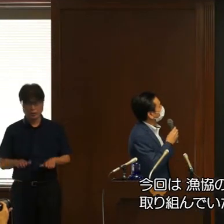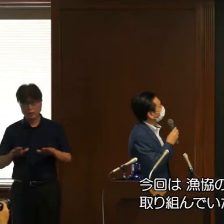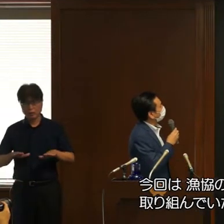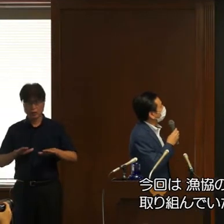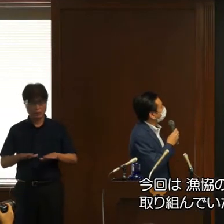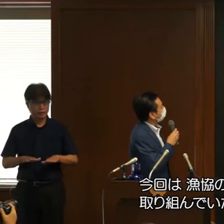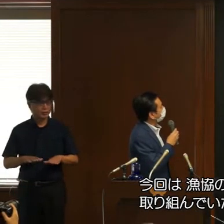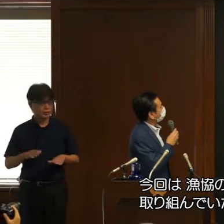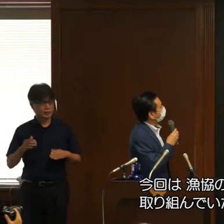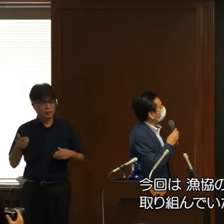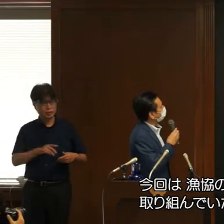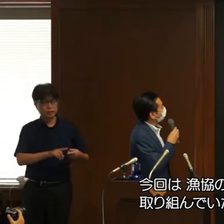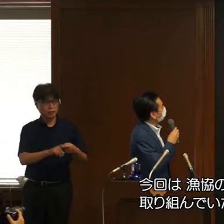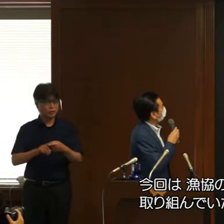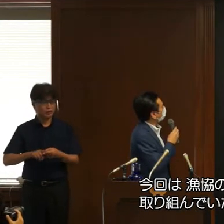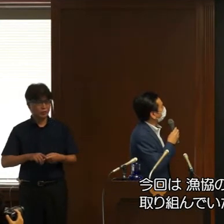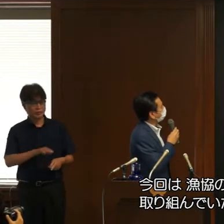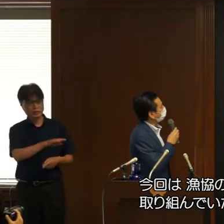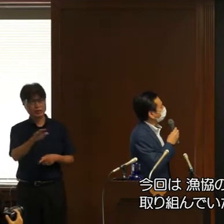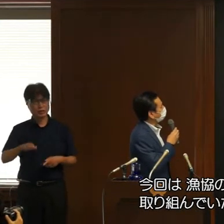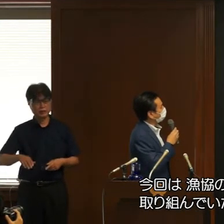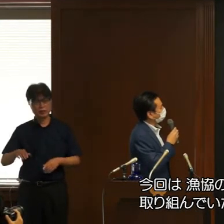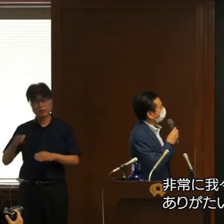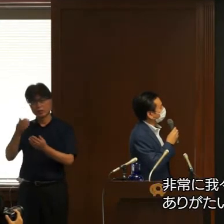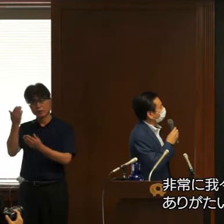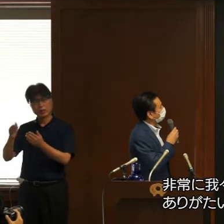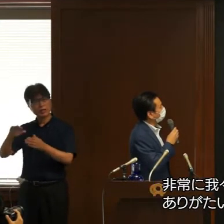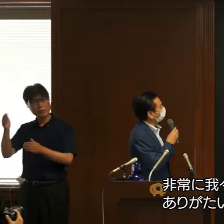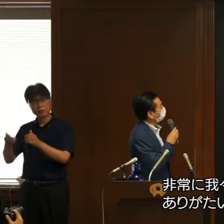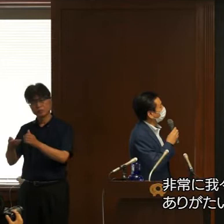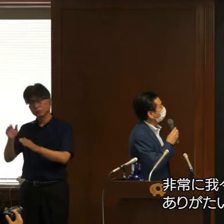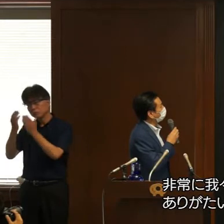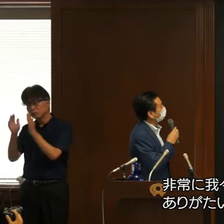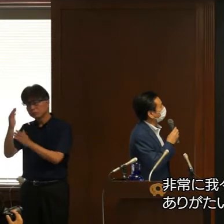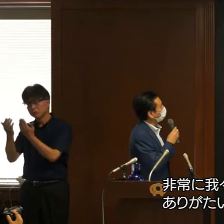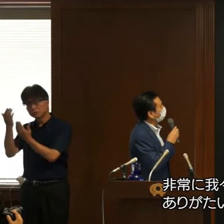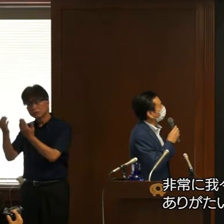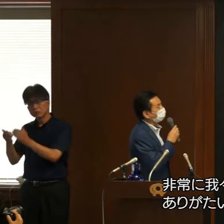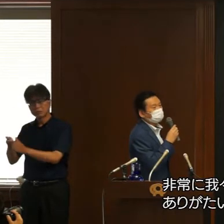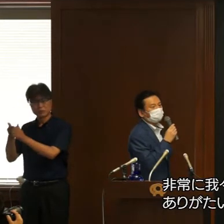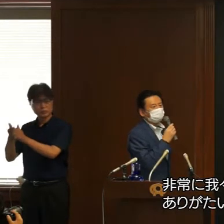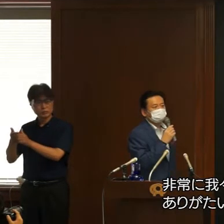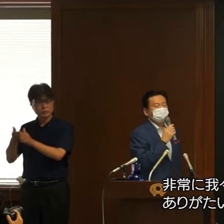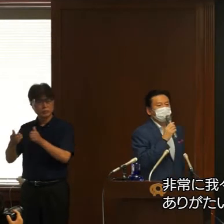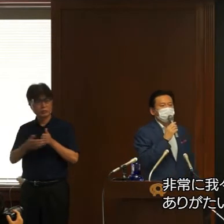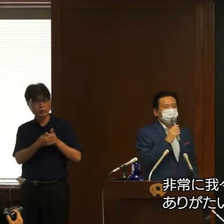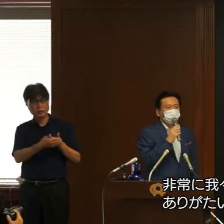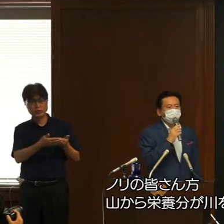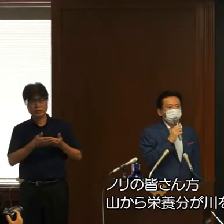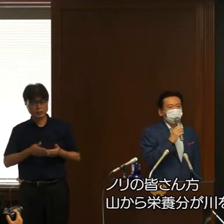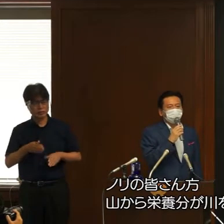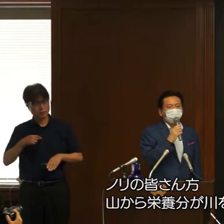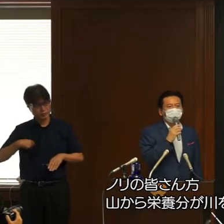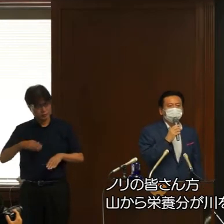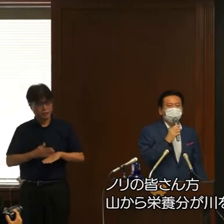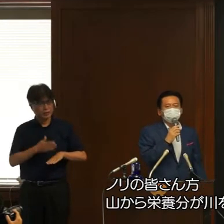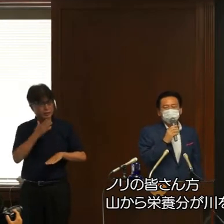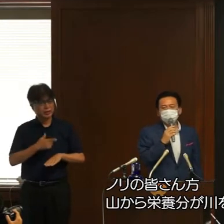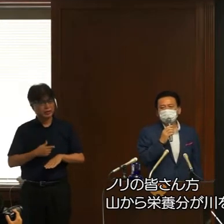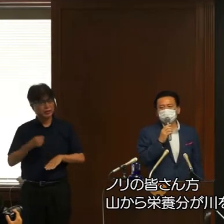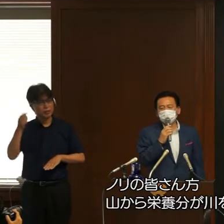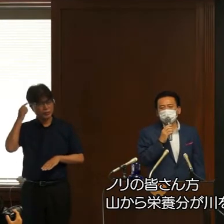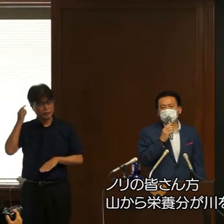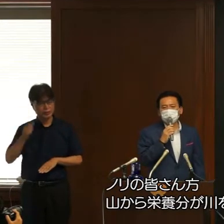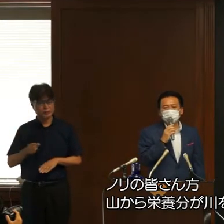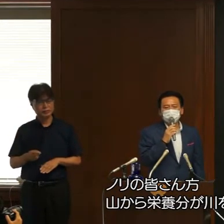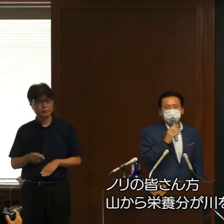は漁協の皆さんが山作りに取り組んでいただけるということで、まあ、非常に、まあ、我々としてはありがたいと思っています。まあ、海苔の